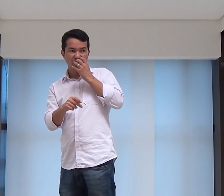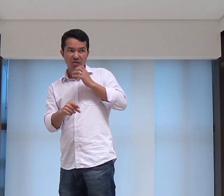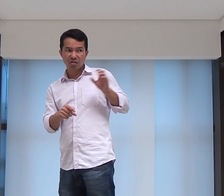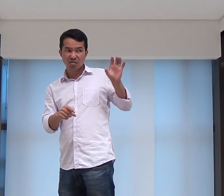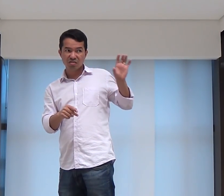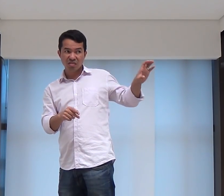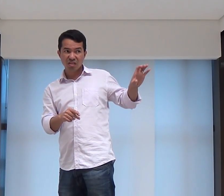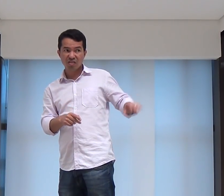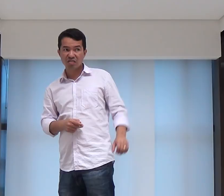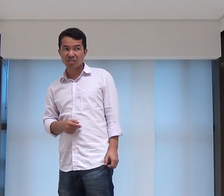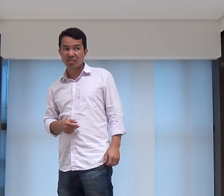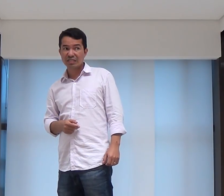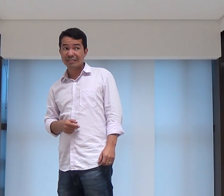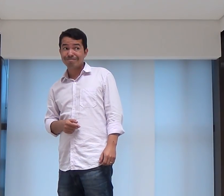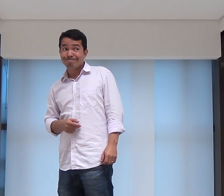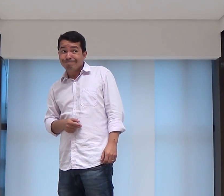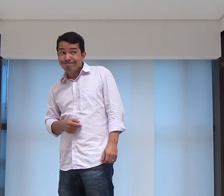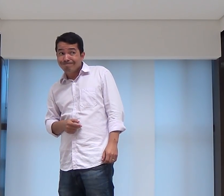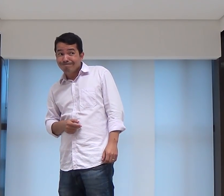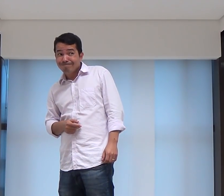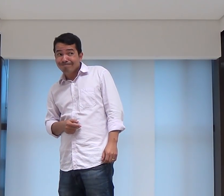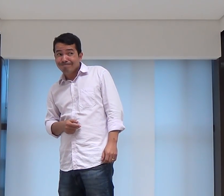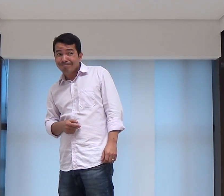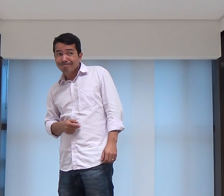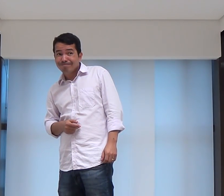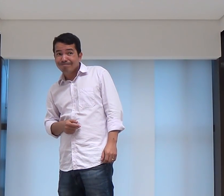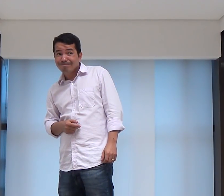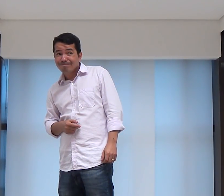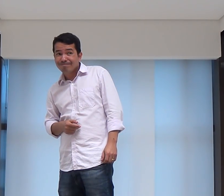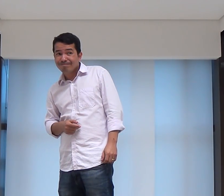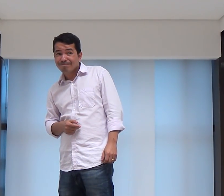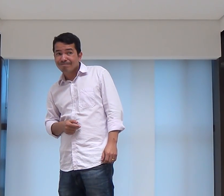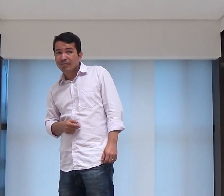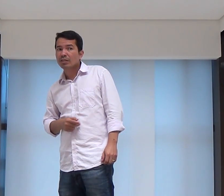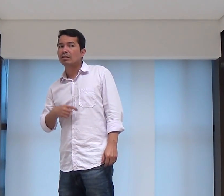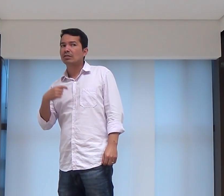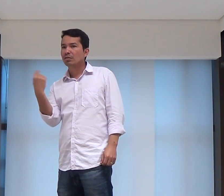Você é mesmo o povo de Deus? Ou esse povo que segue o dragão?